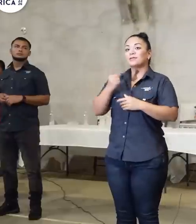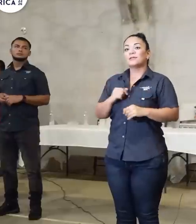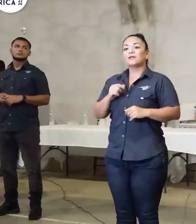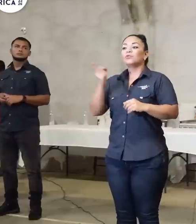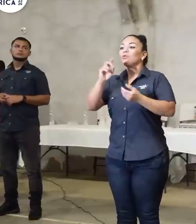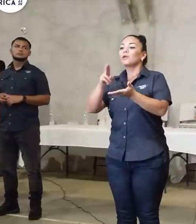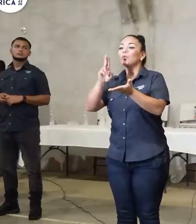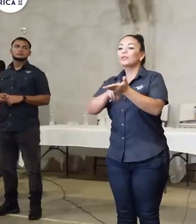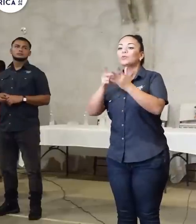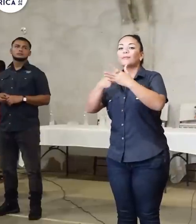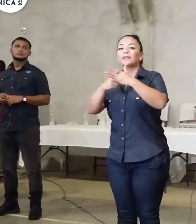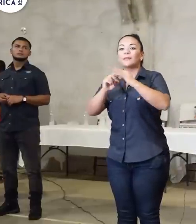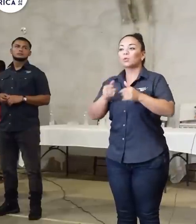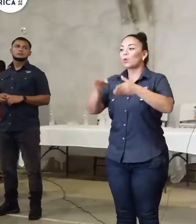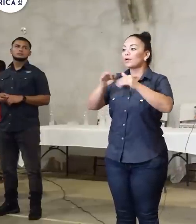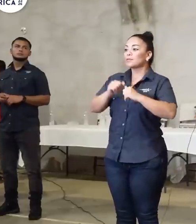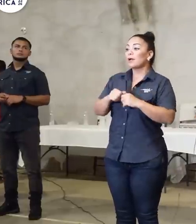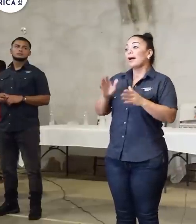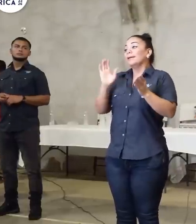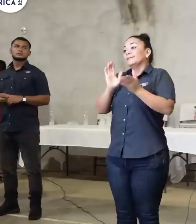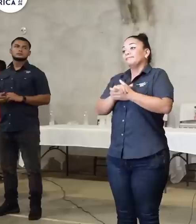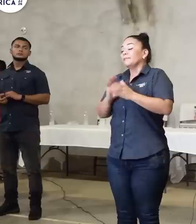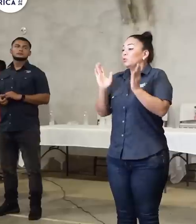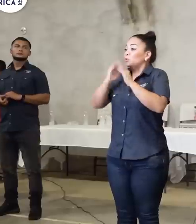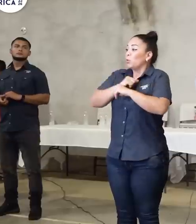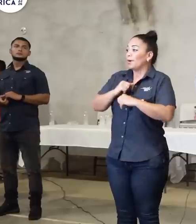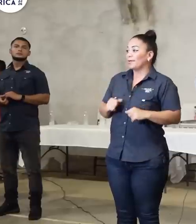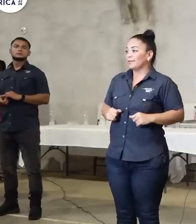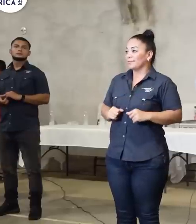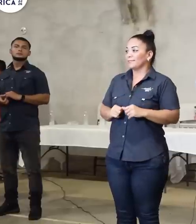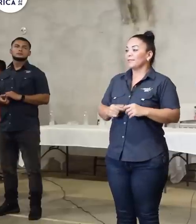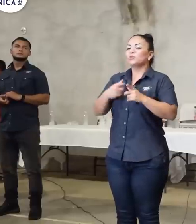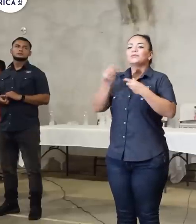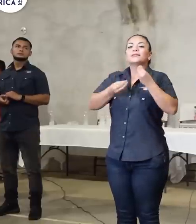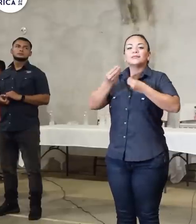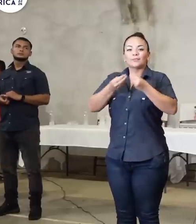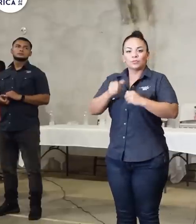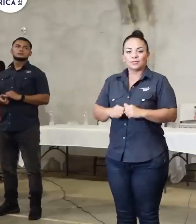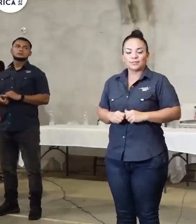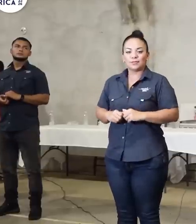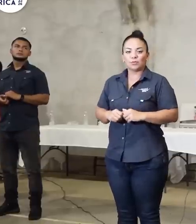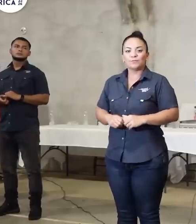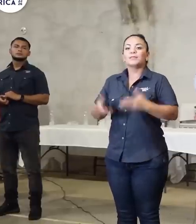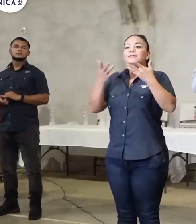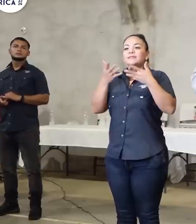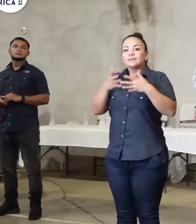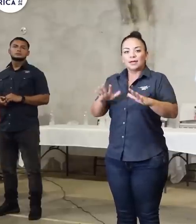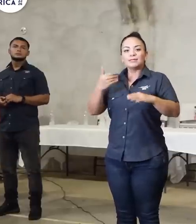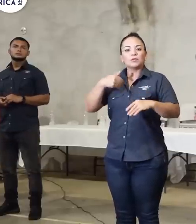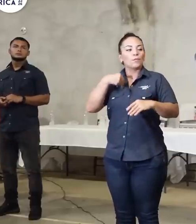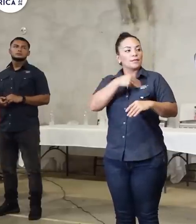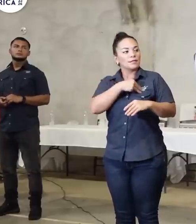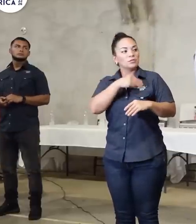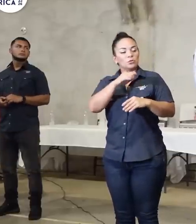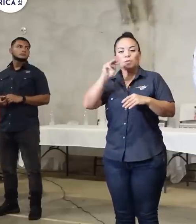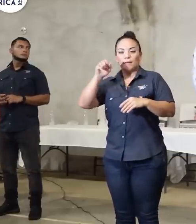los contratos de mantenimiento? Dicen, ups, no hay. ¿Qué estamos haciendo? Ya el señor ministro de